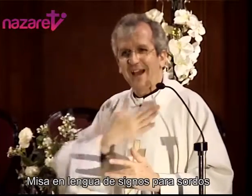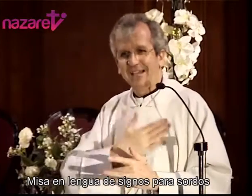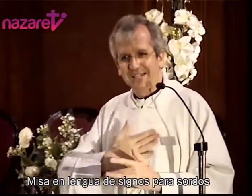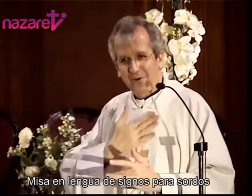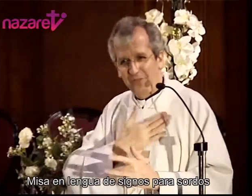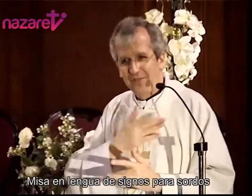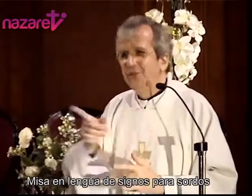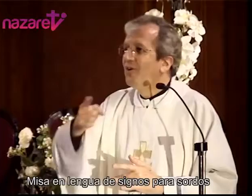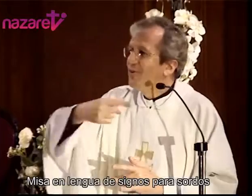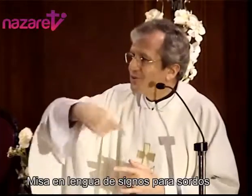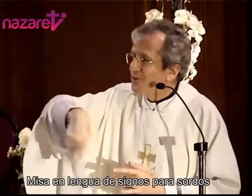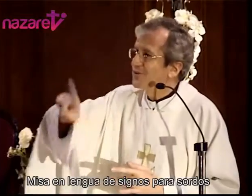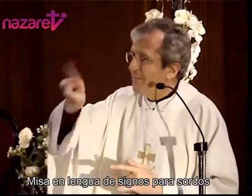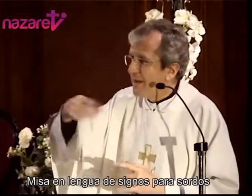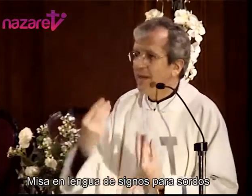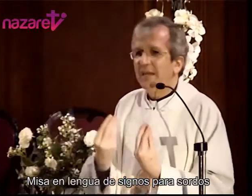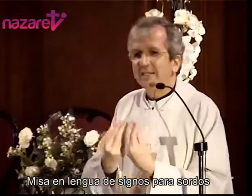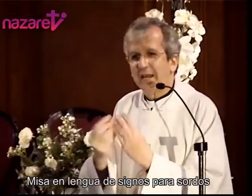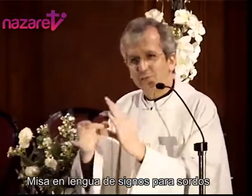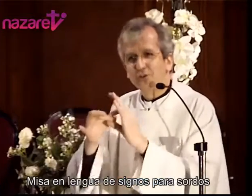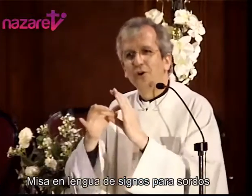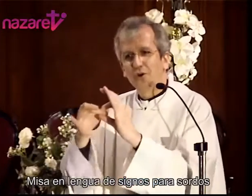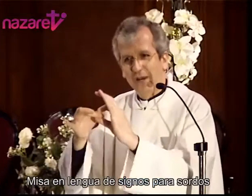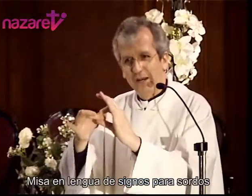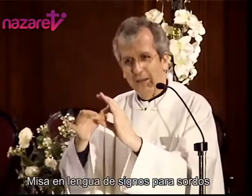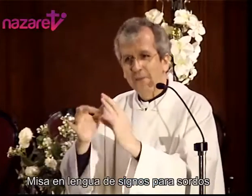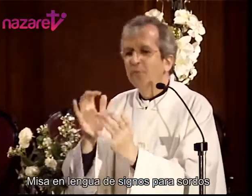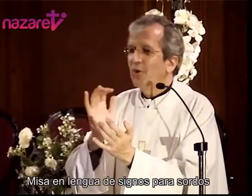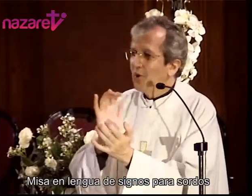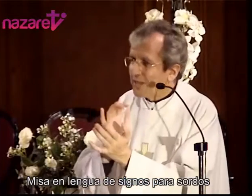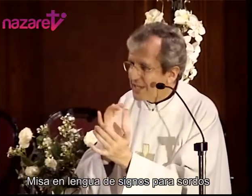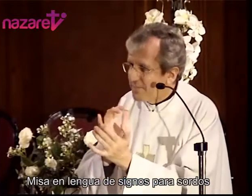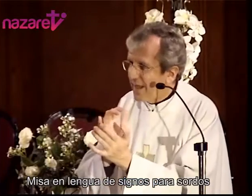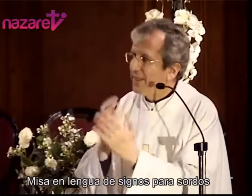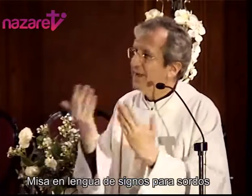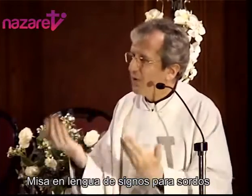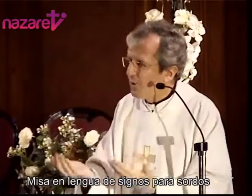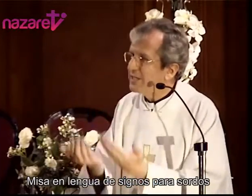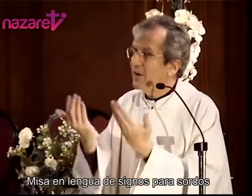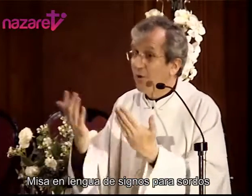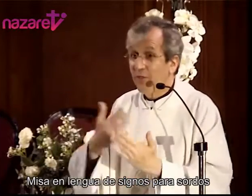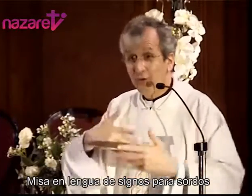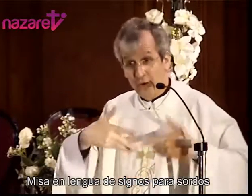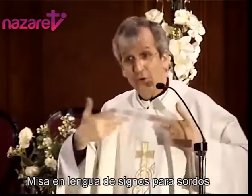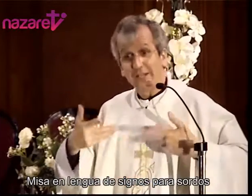está gozando, nosotros también estaremos con Él. Con esa esperanza, con ese gozo, con esa